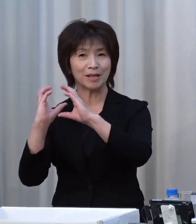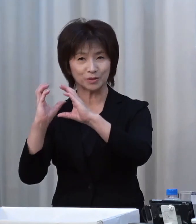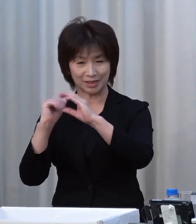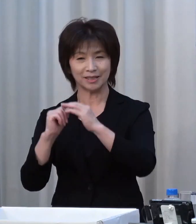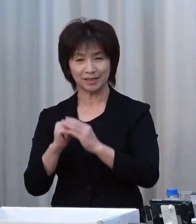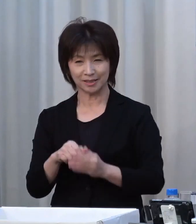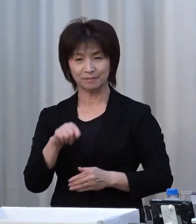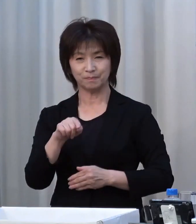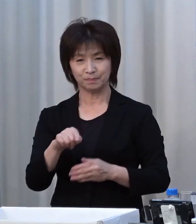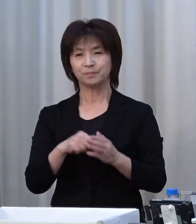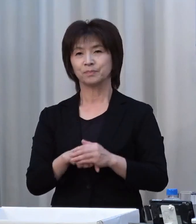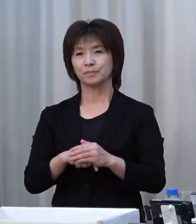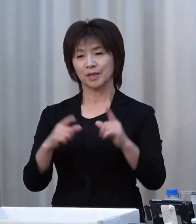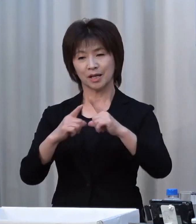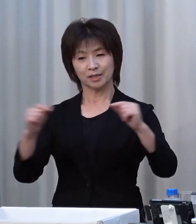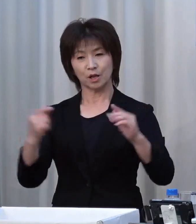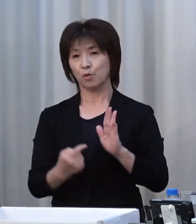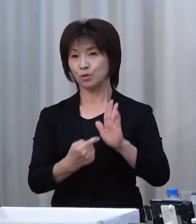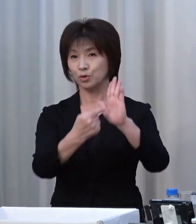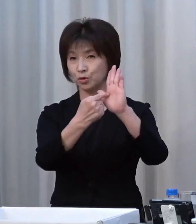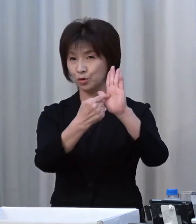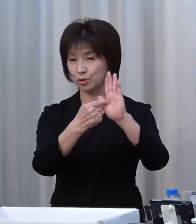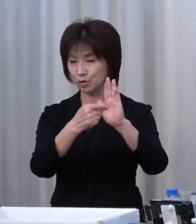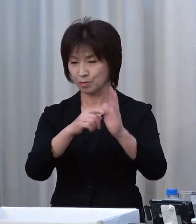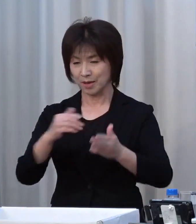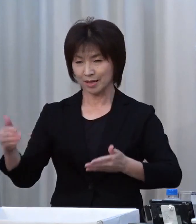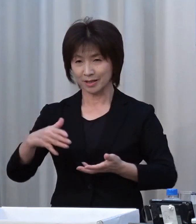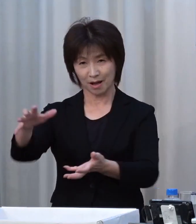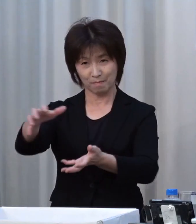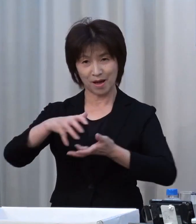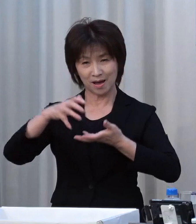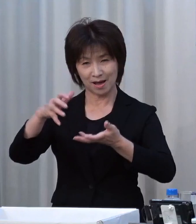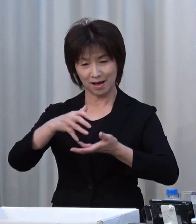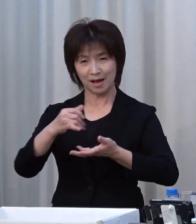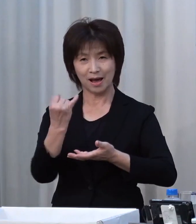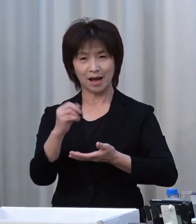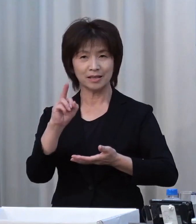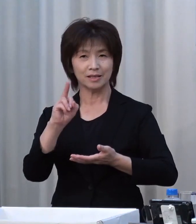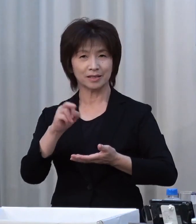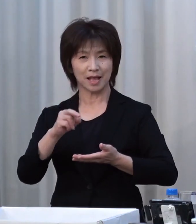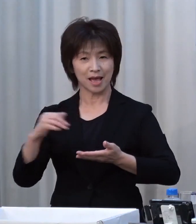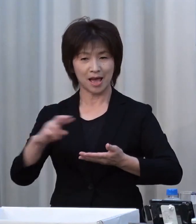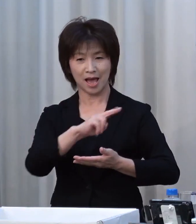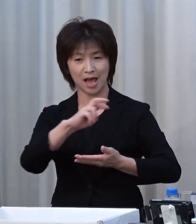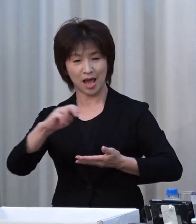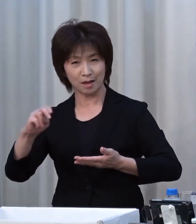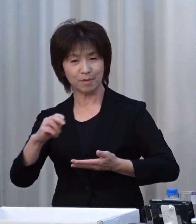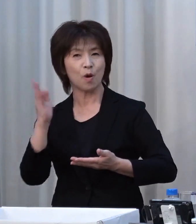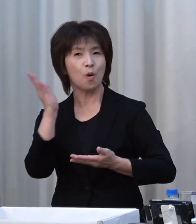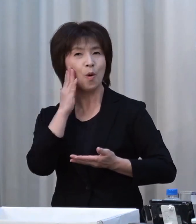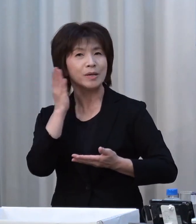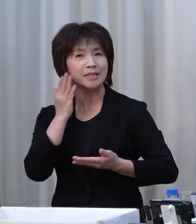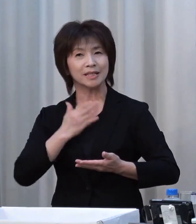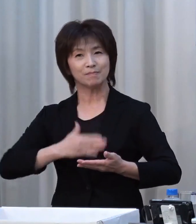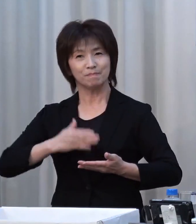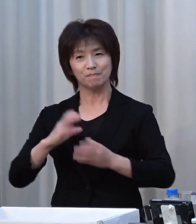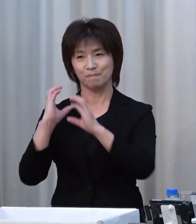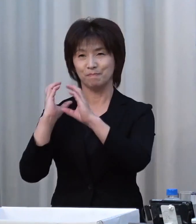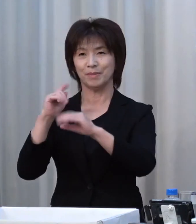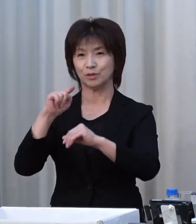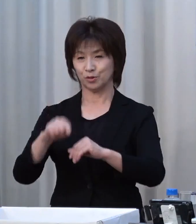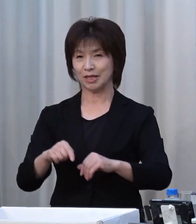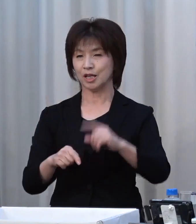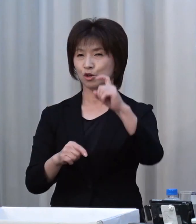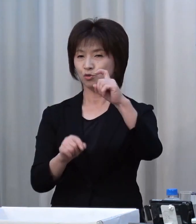でございます。全国の有数の漁獲量を誇る伊勢海老を存分に楽しめるこの祭りでは、